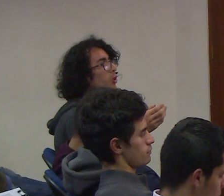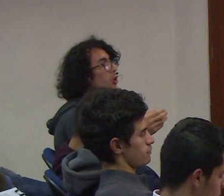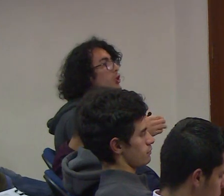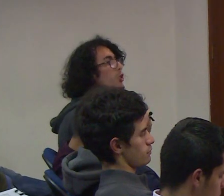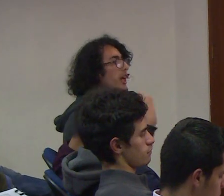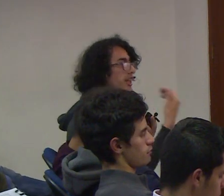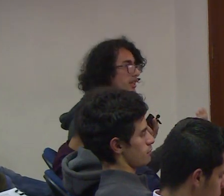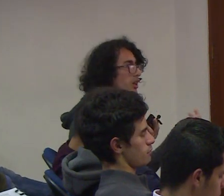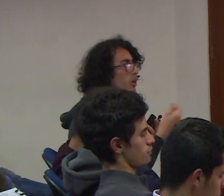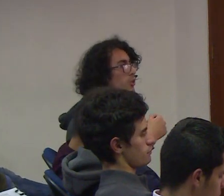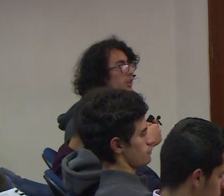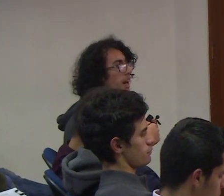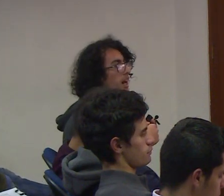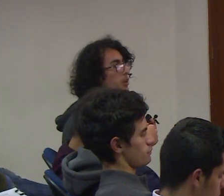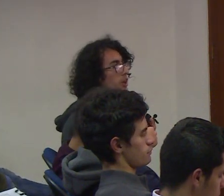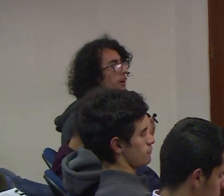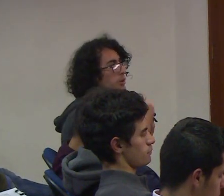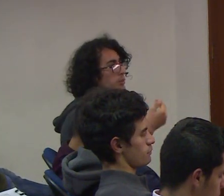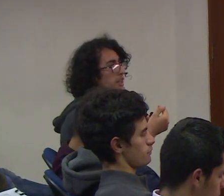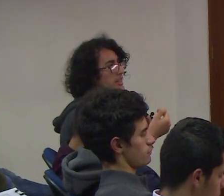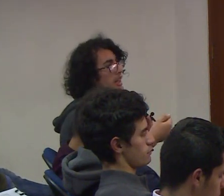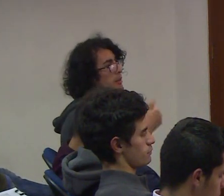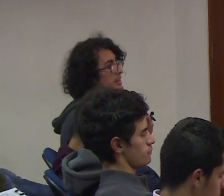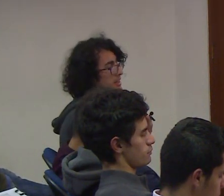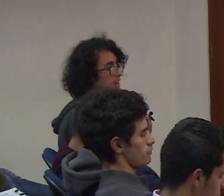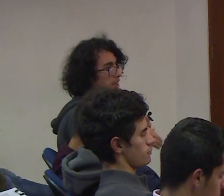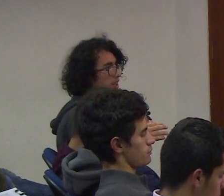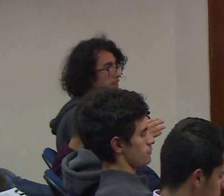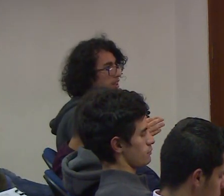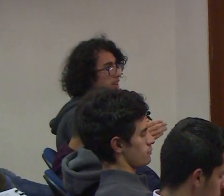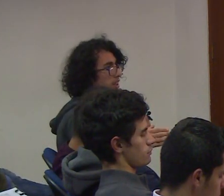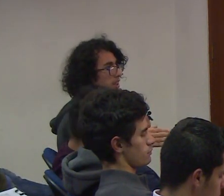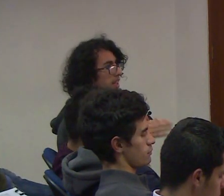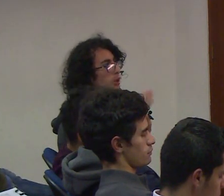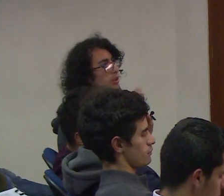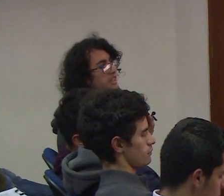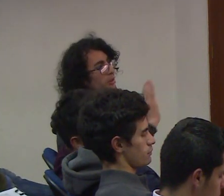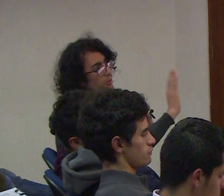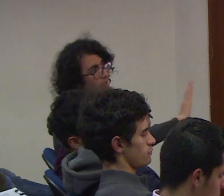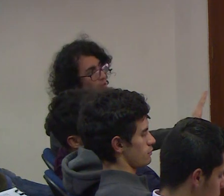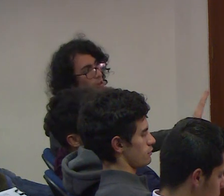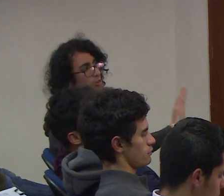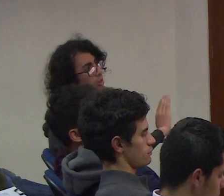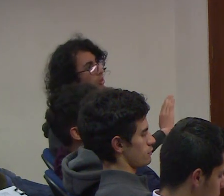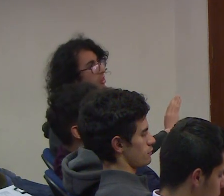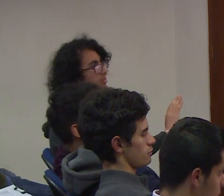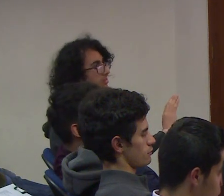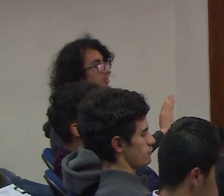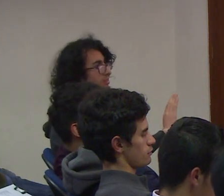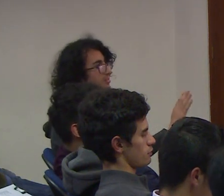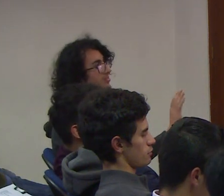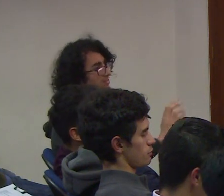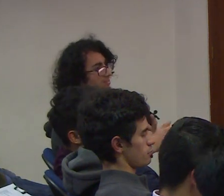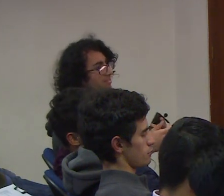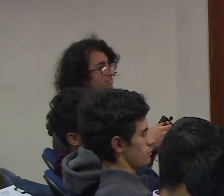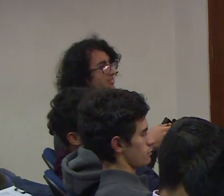como sugerir una nueva propuesta en vez de como decir, no